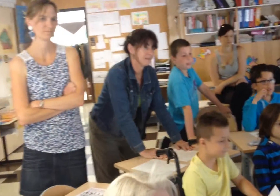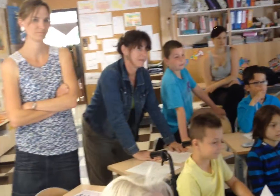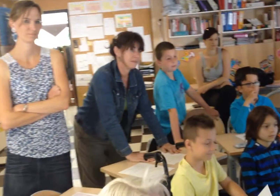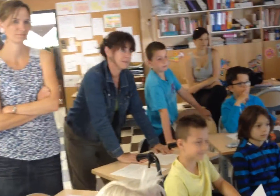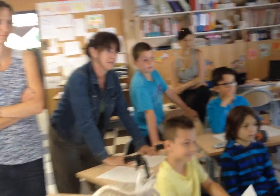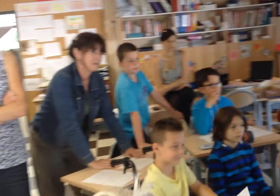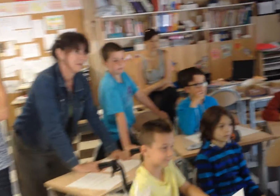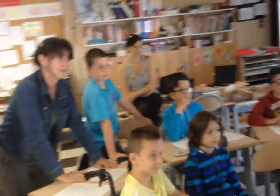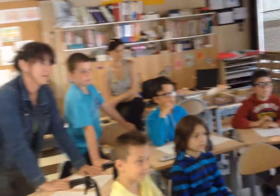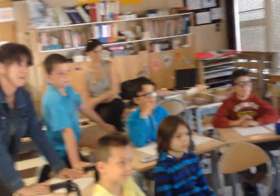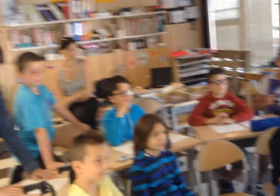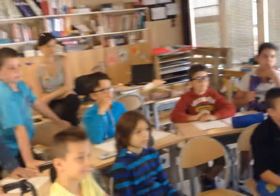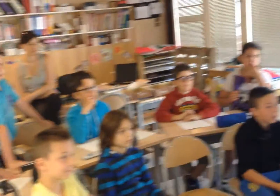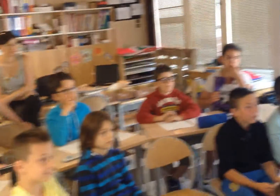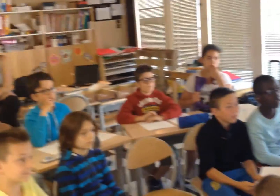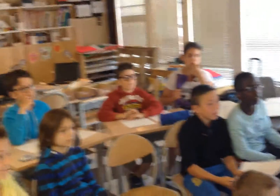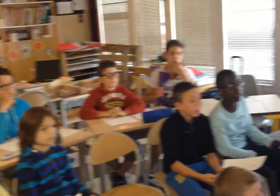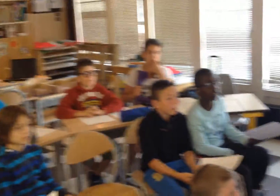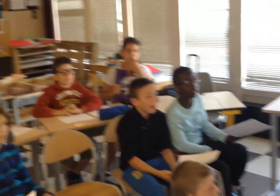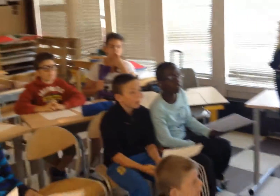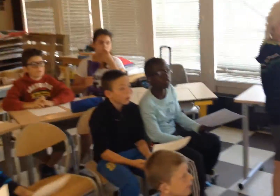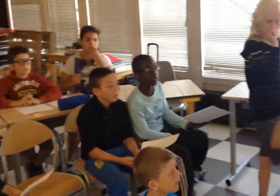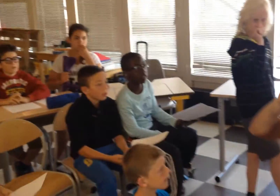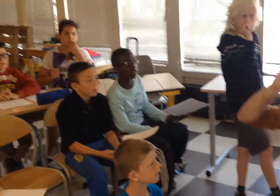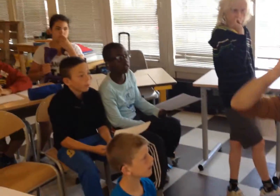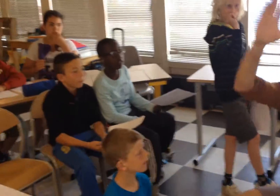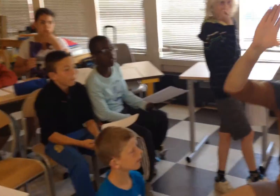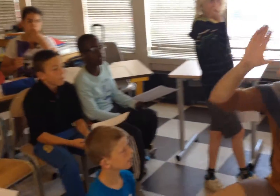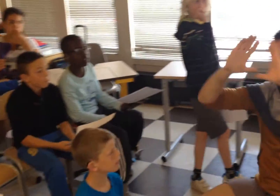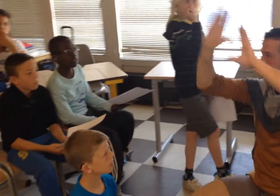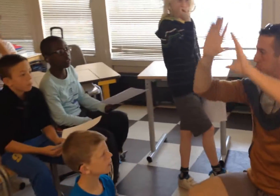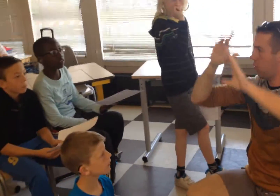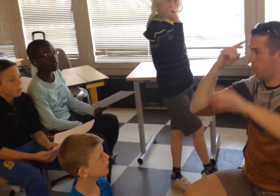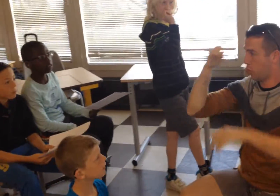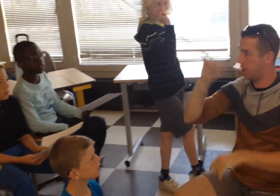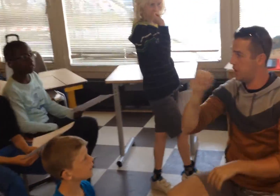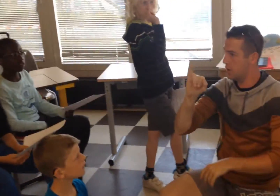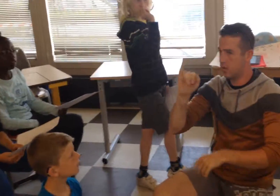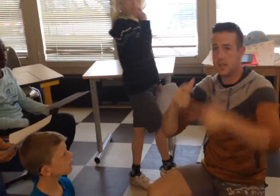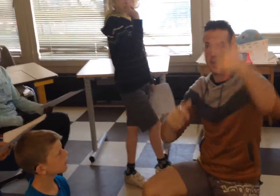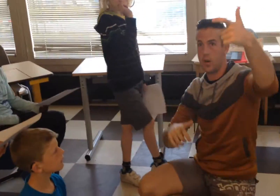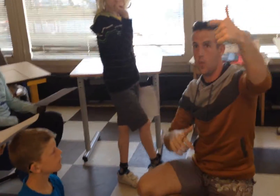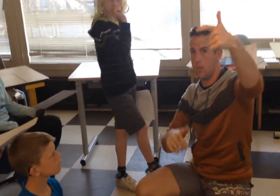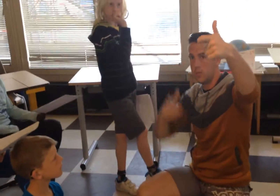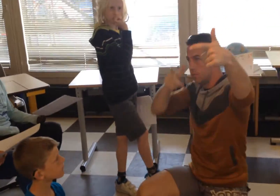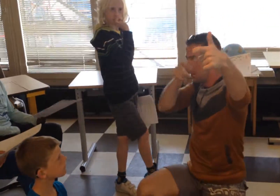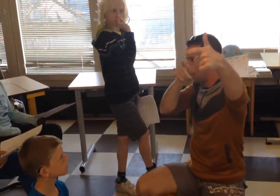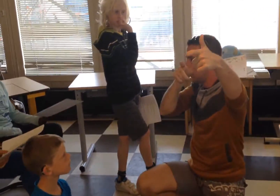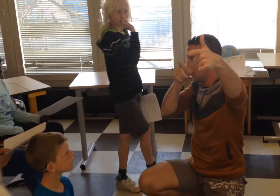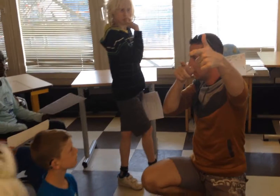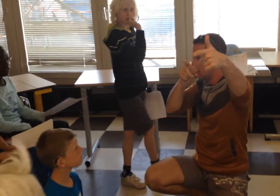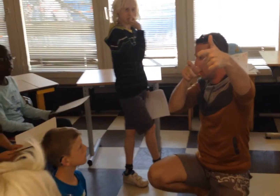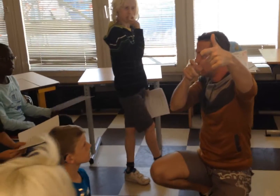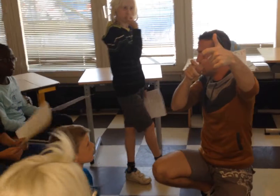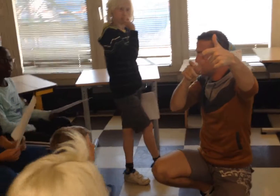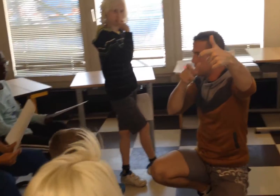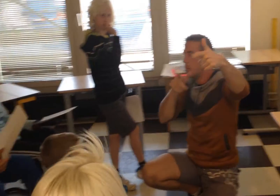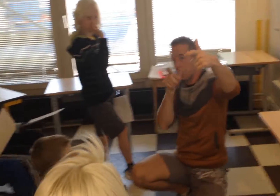Xavier, son rôle, il est passeur. Passeur, il fait des passes. Pour qui? Pour les attaquants. Pour Benjamin.